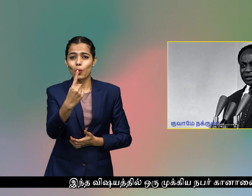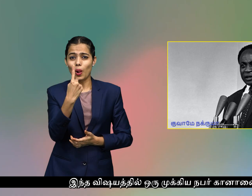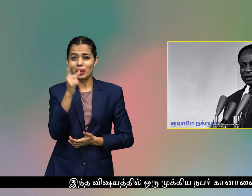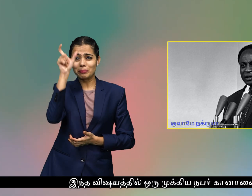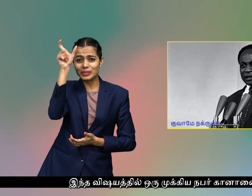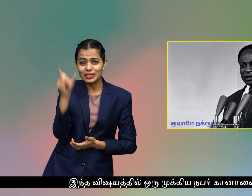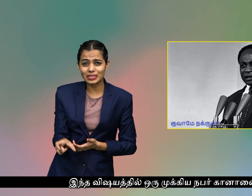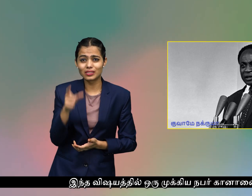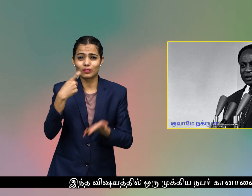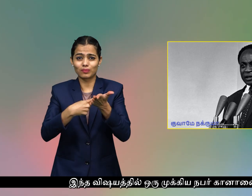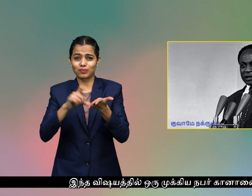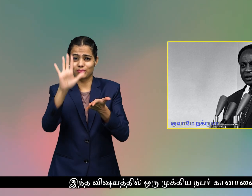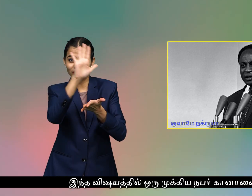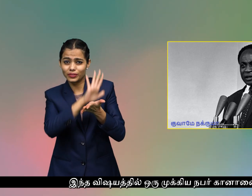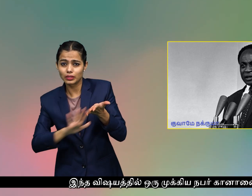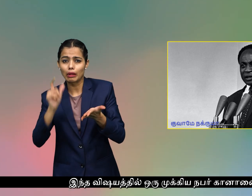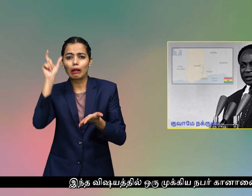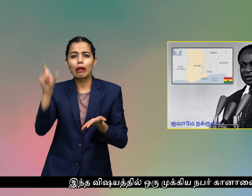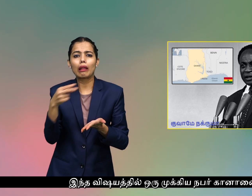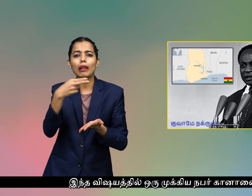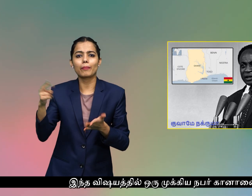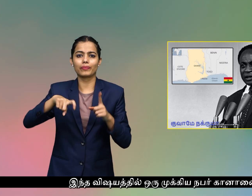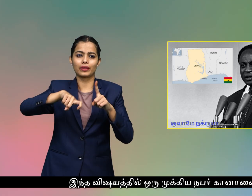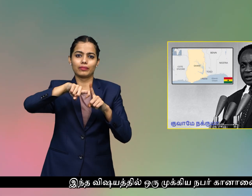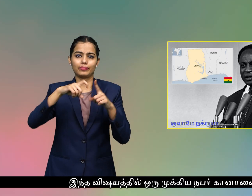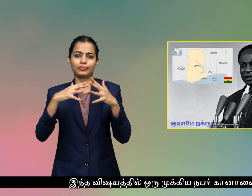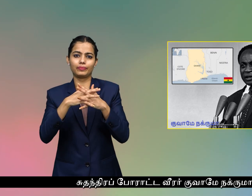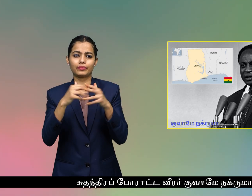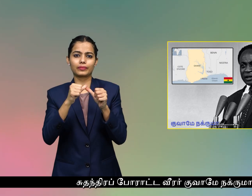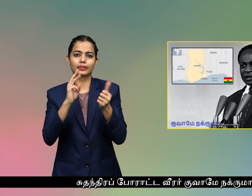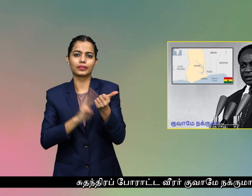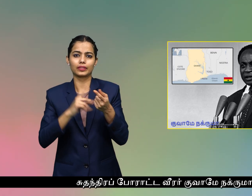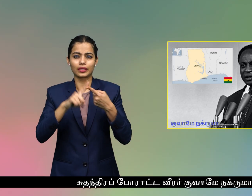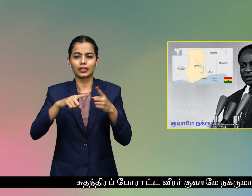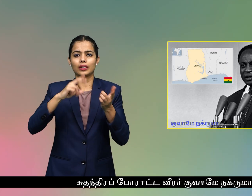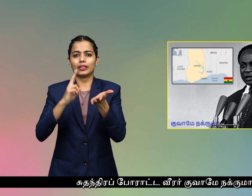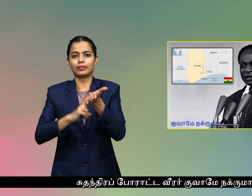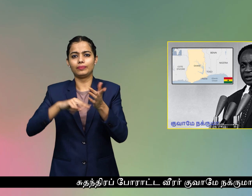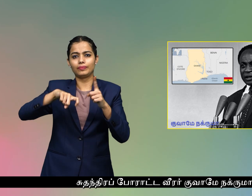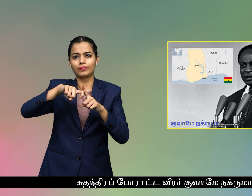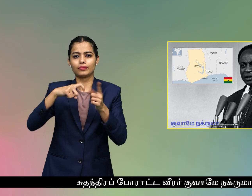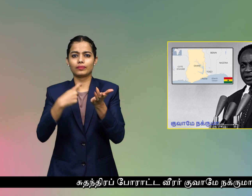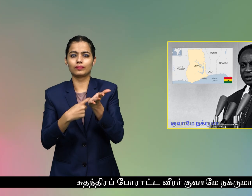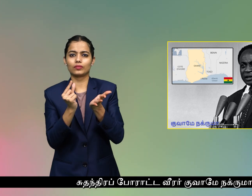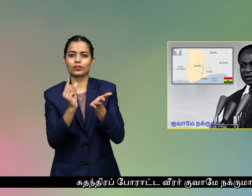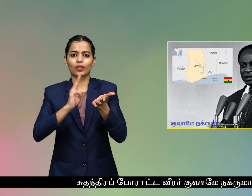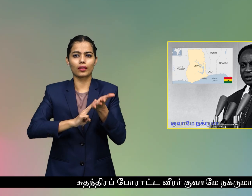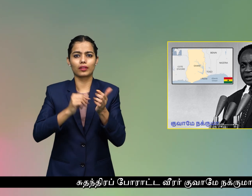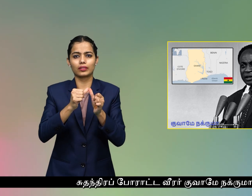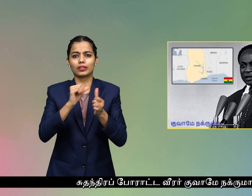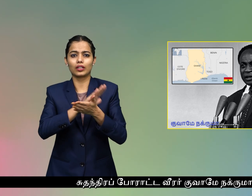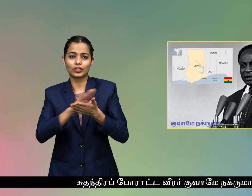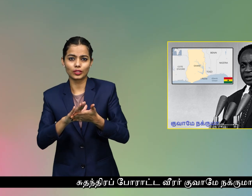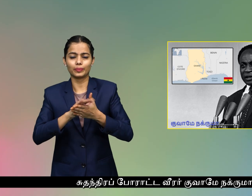இந்த விஷயத்தில் ஒரு முக்கிய நபர் கானாவை சேர்ந்த சுதந்திர போராட்ட வீரர் குவாமே